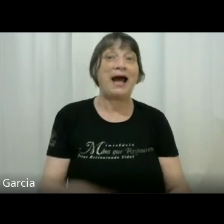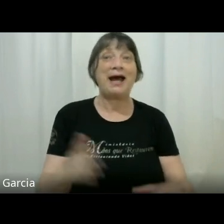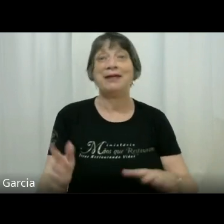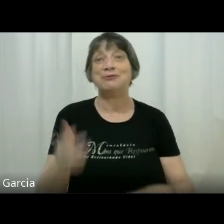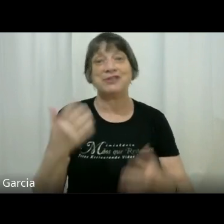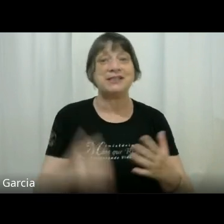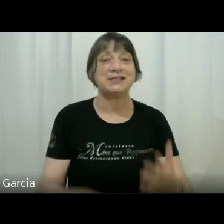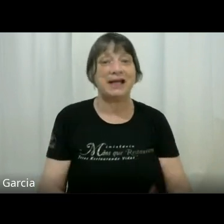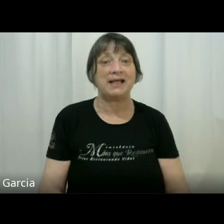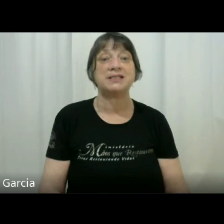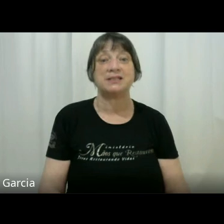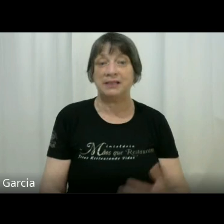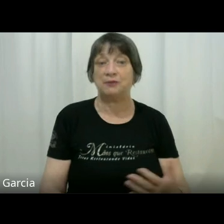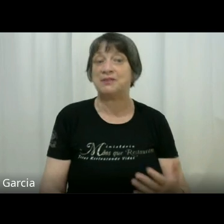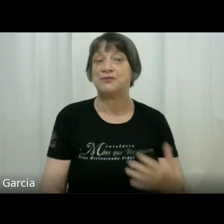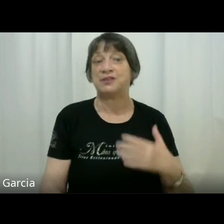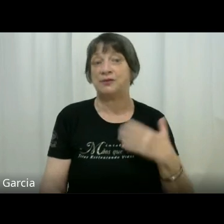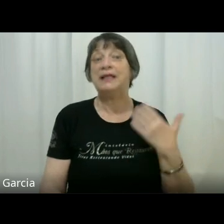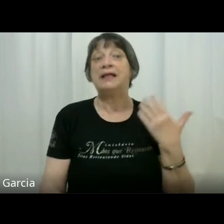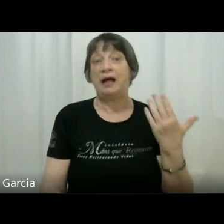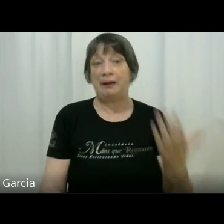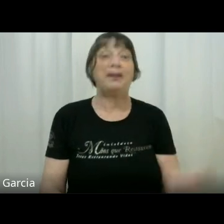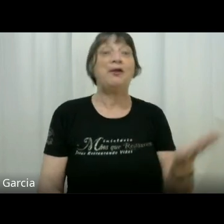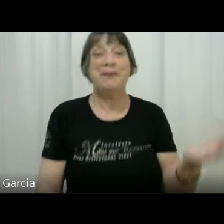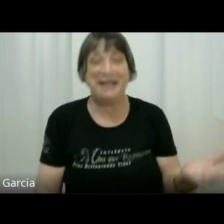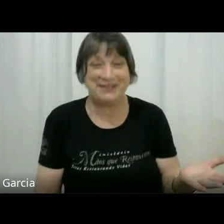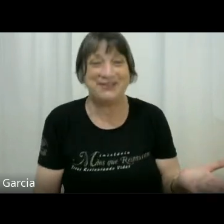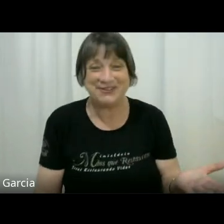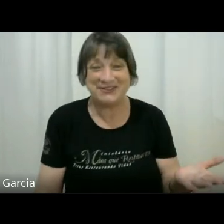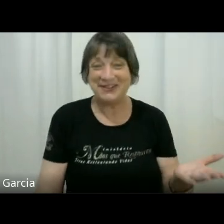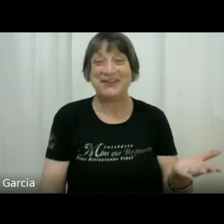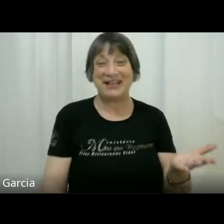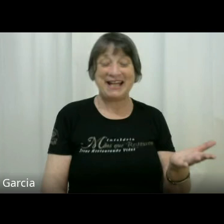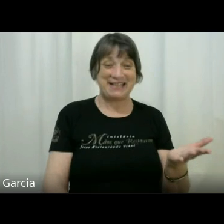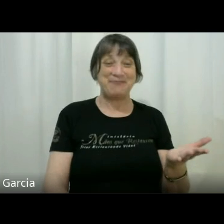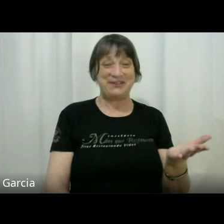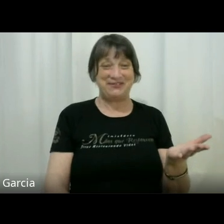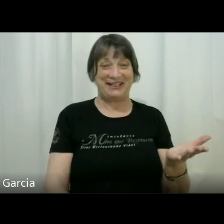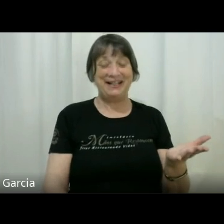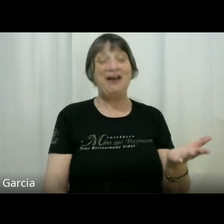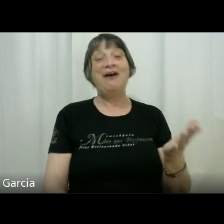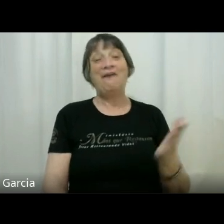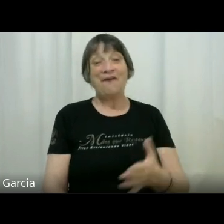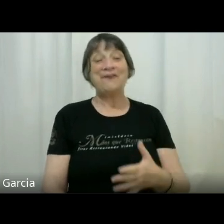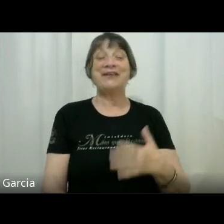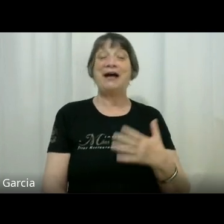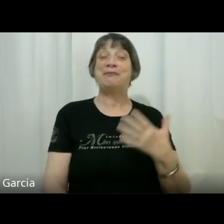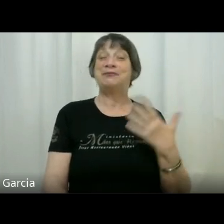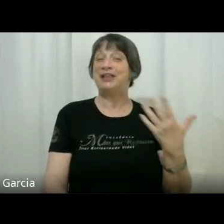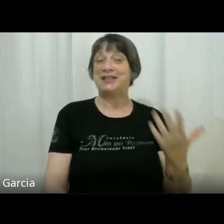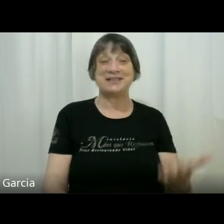Assim, eu não sei sinais. Não, mas você, pelo menos, conhece a Bíblia.